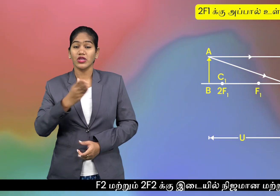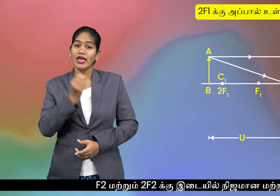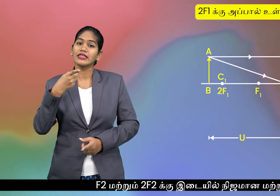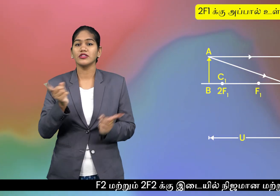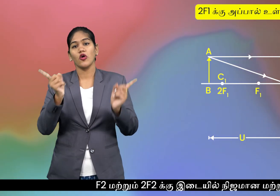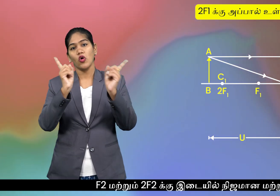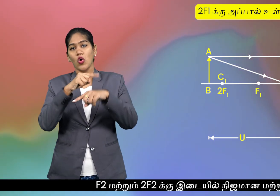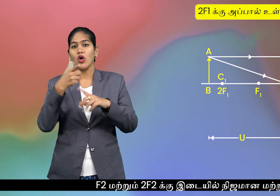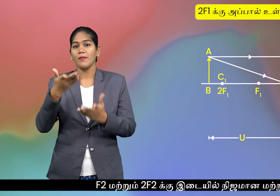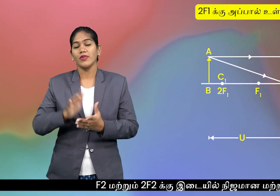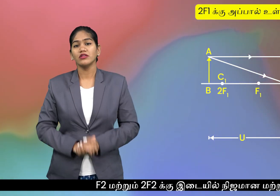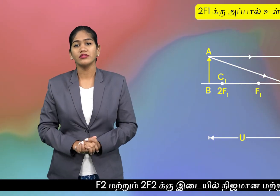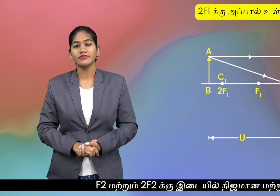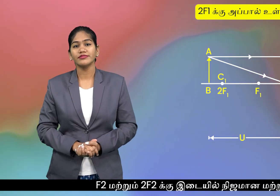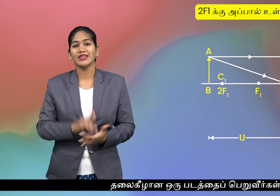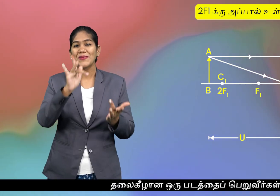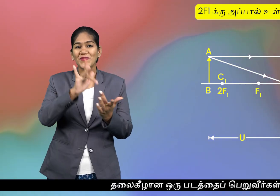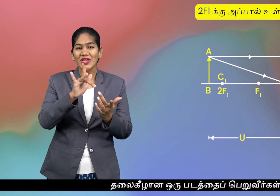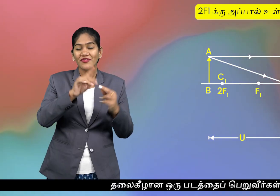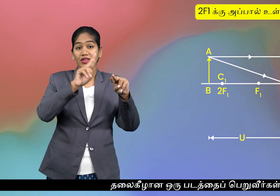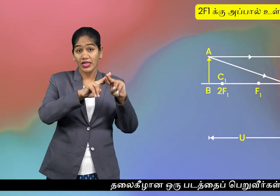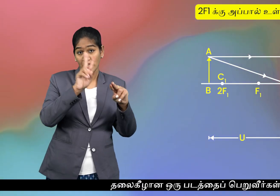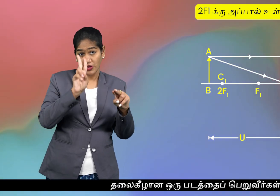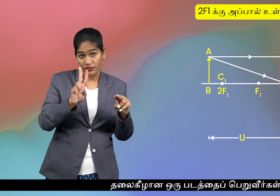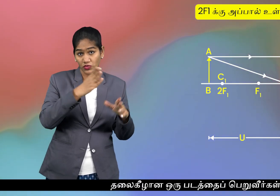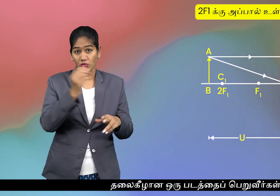2F2க்கு இடையில் உண்மையான மற்றும் தலைகீழான ஒரு படத்தை பெறுவீர்கள்.